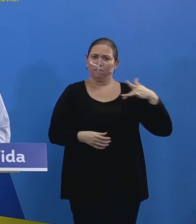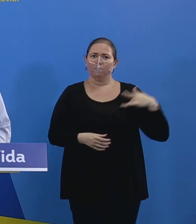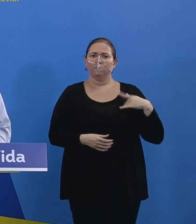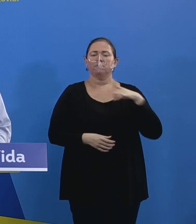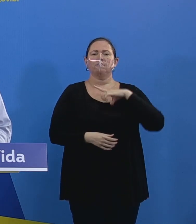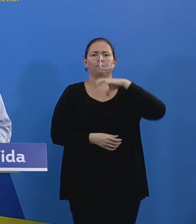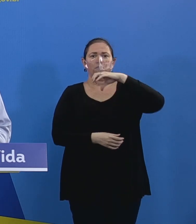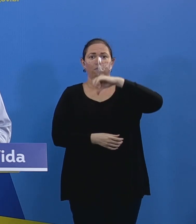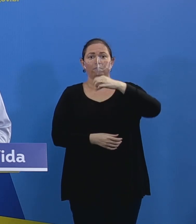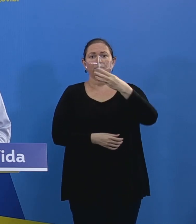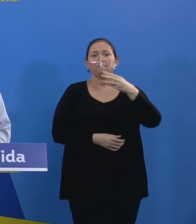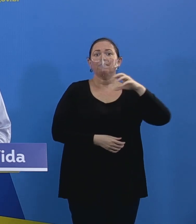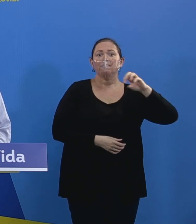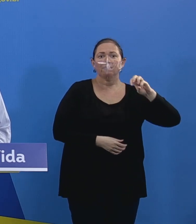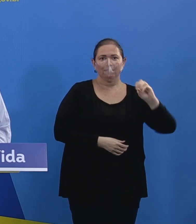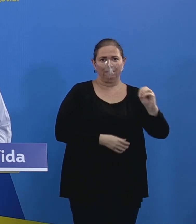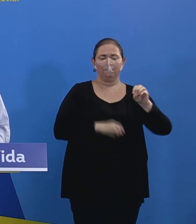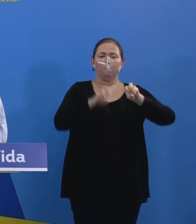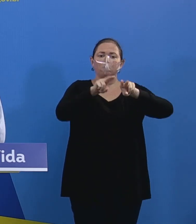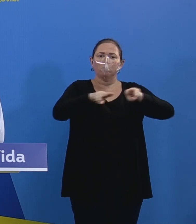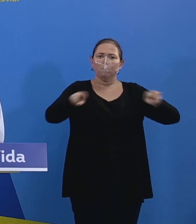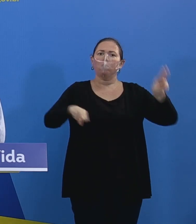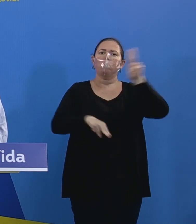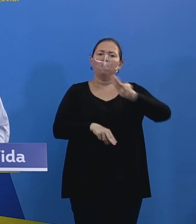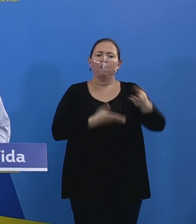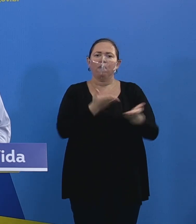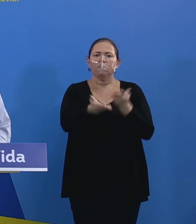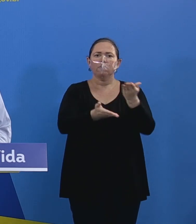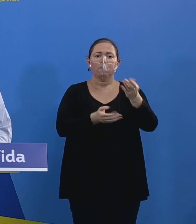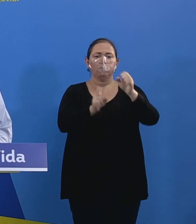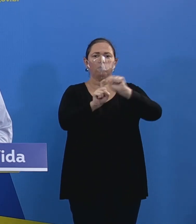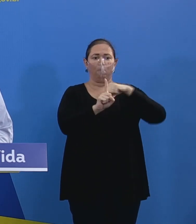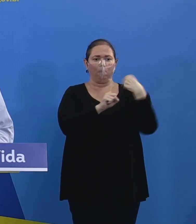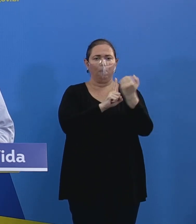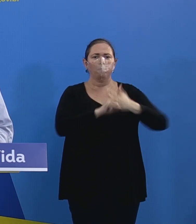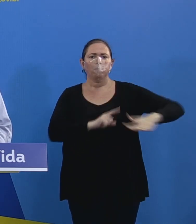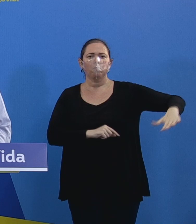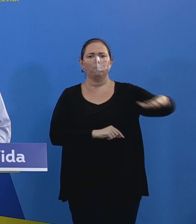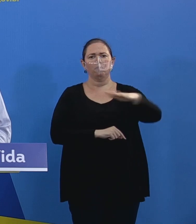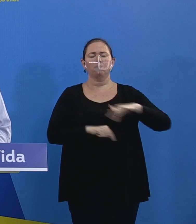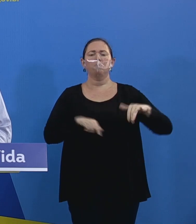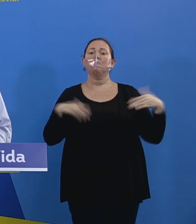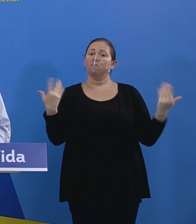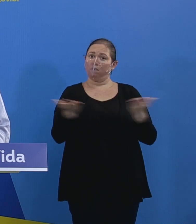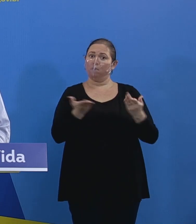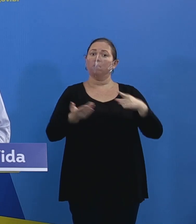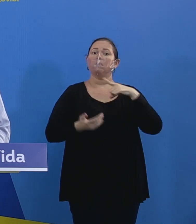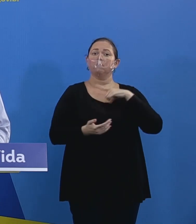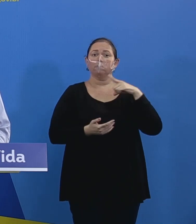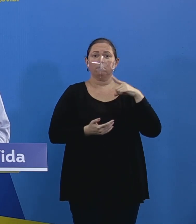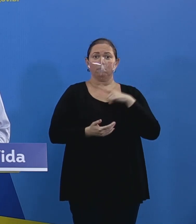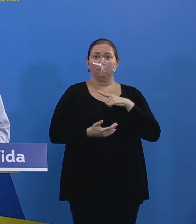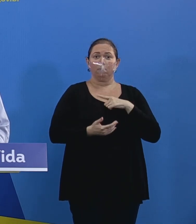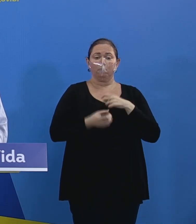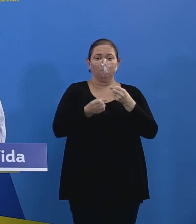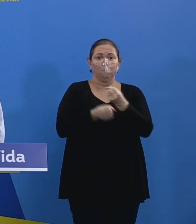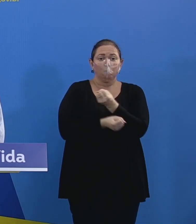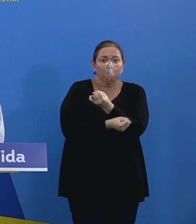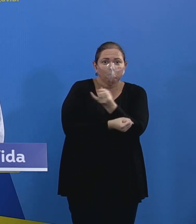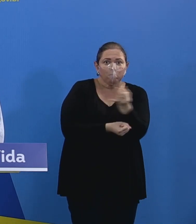tem 930 leitos funcionando e atendendo a população, e que agora tem centenas de